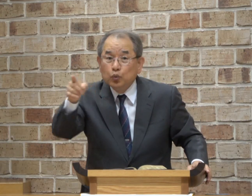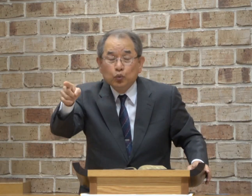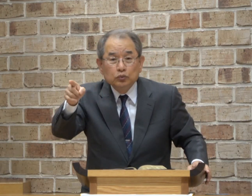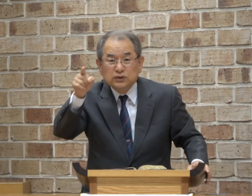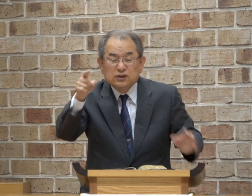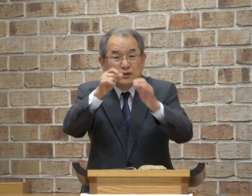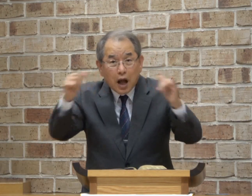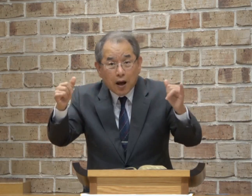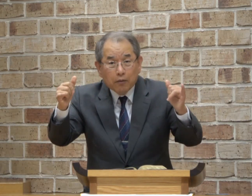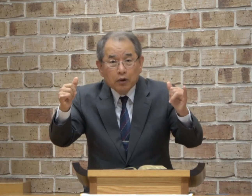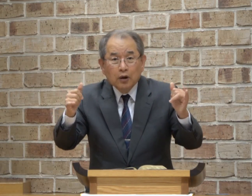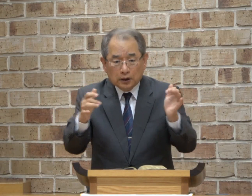나오는 사람.